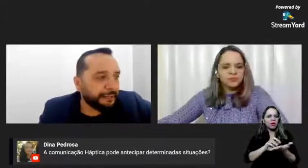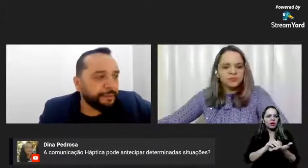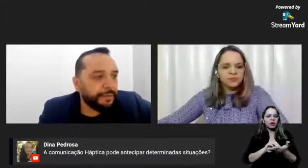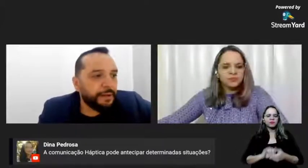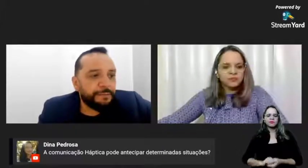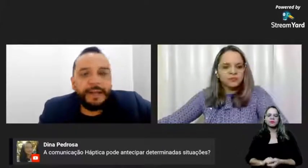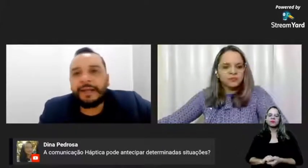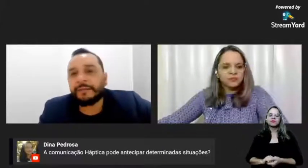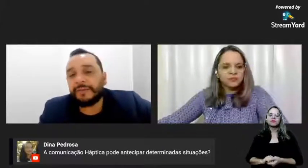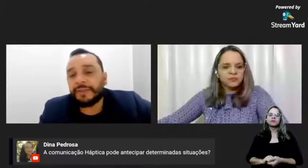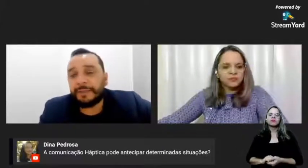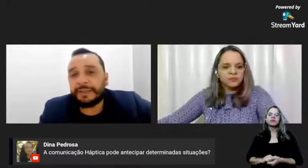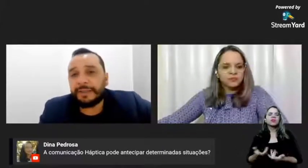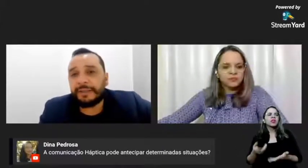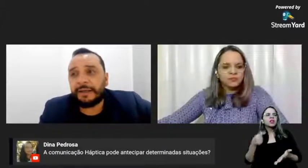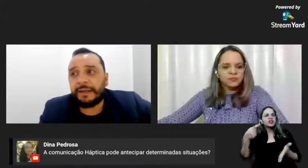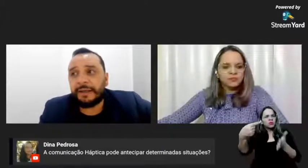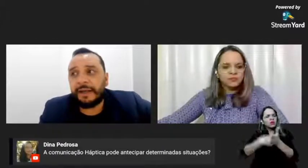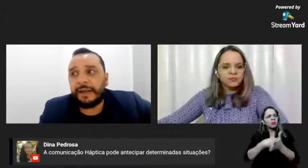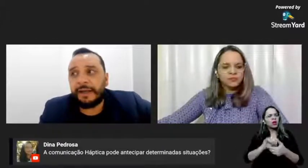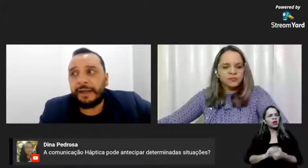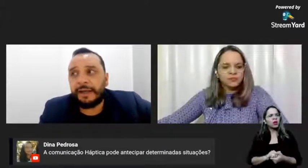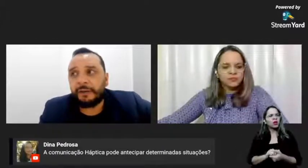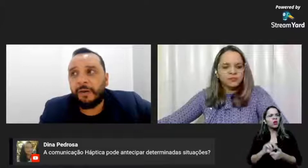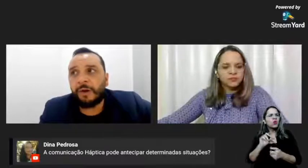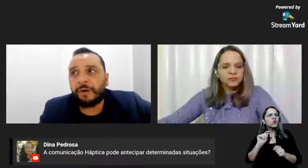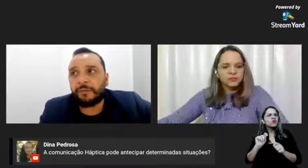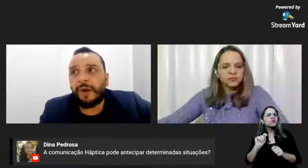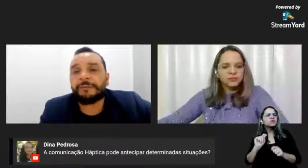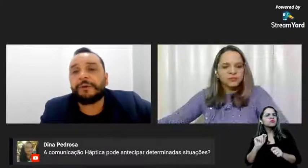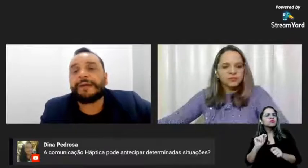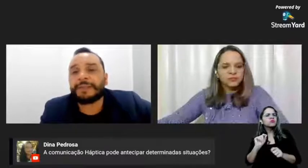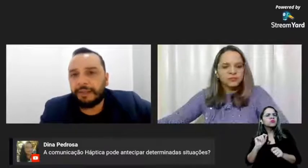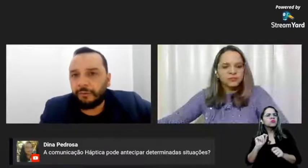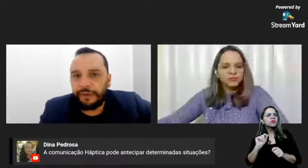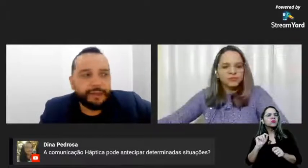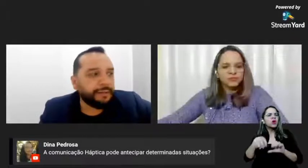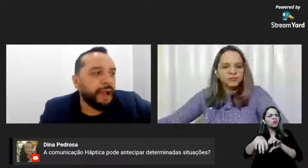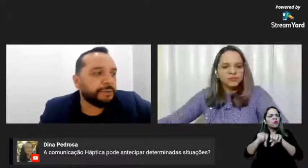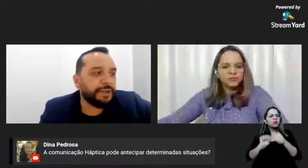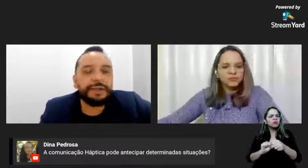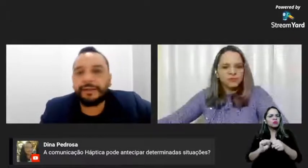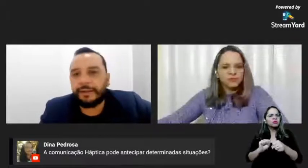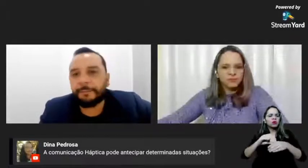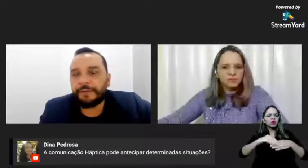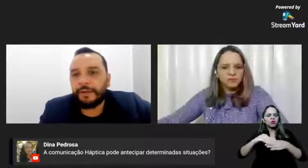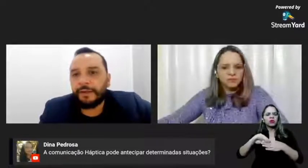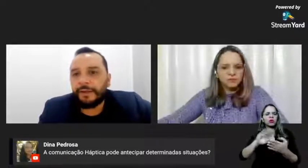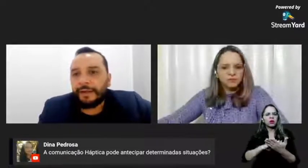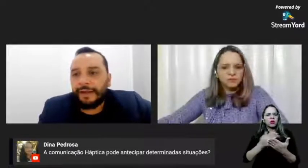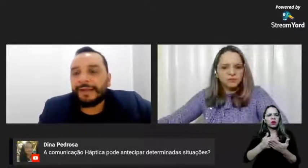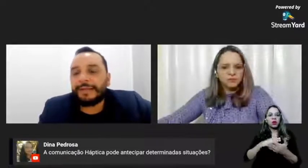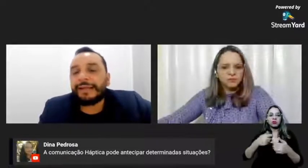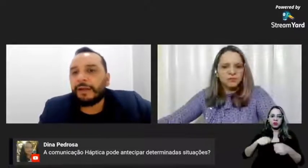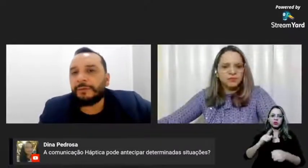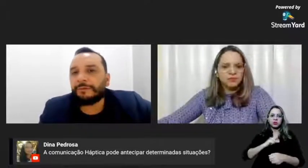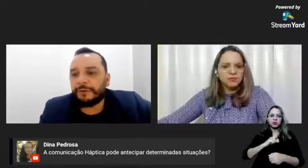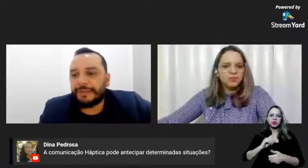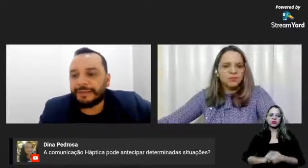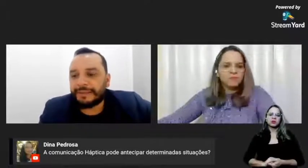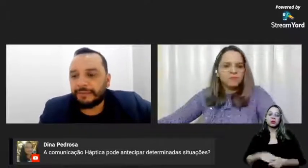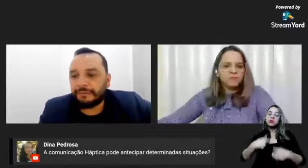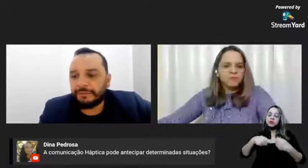precisa ter o que você precisa, qual é a formação que o guia intérprete tem que ter? Ele tem que